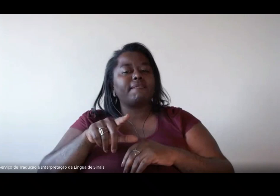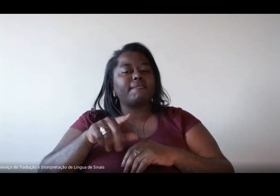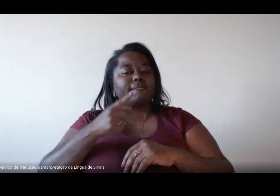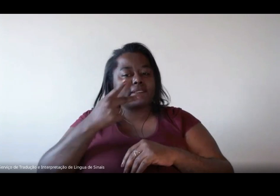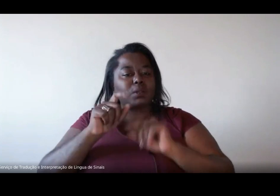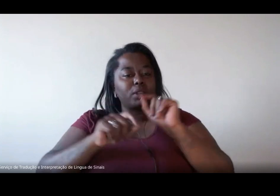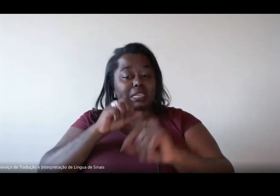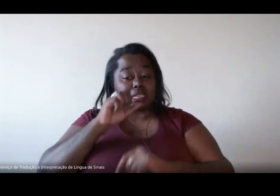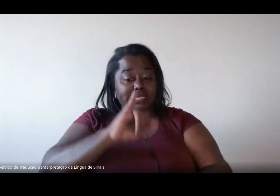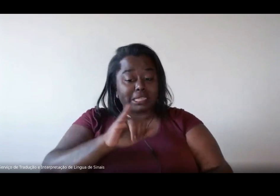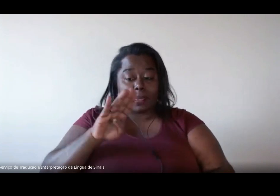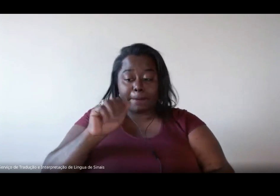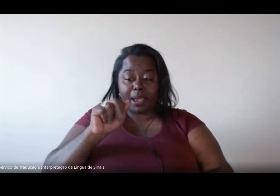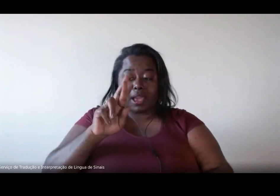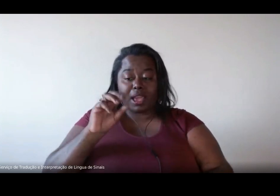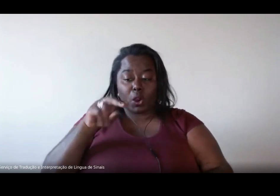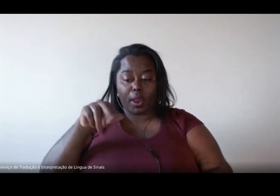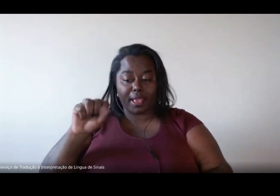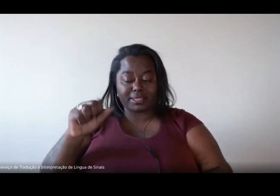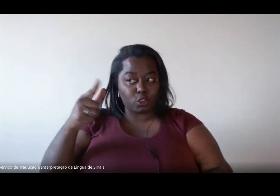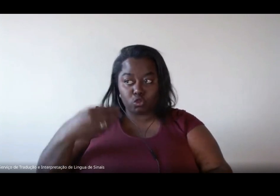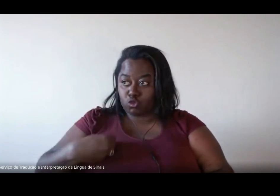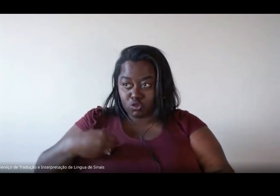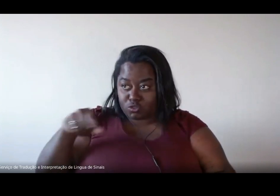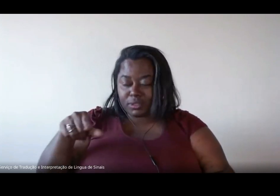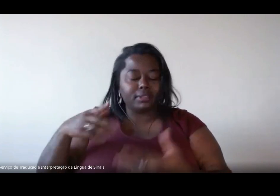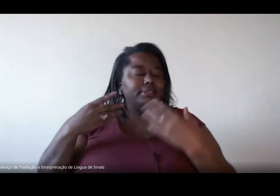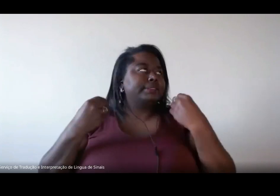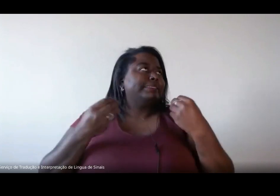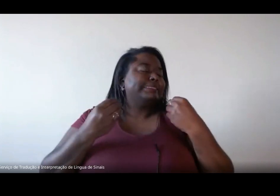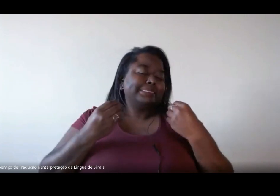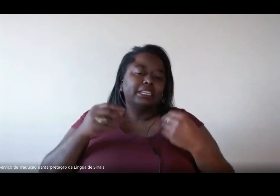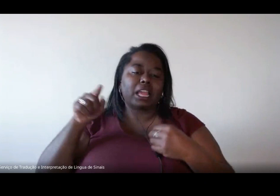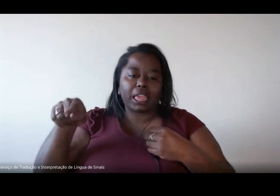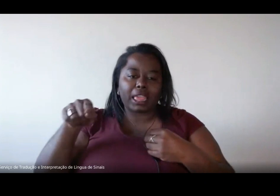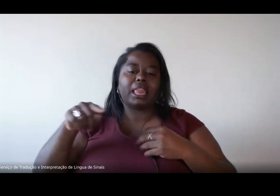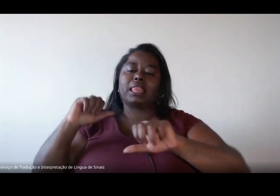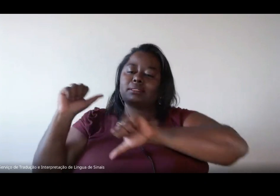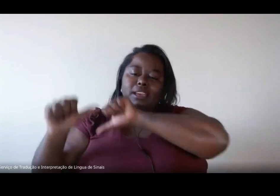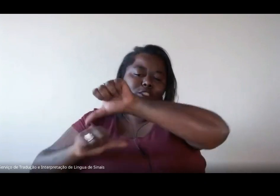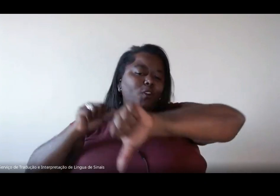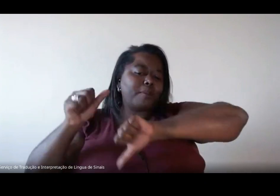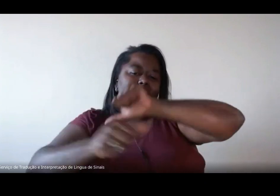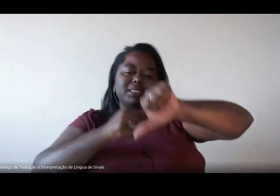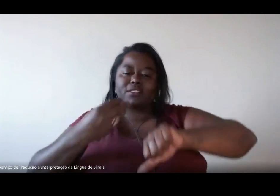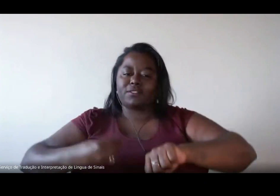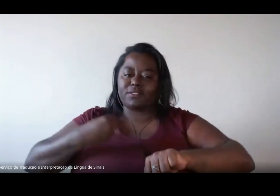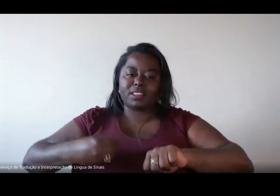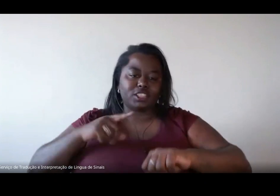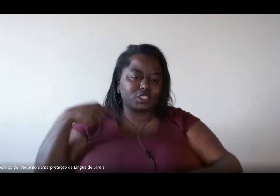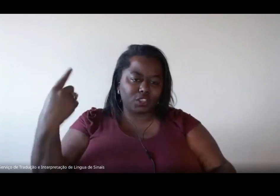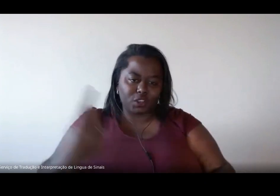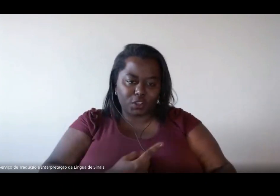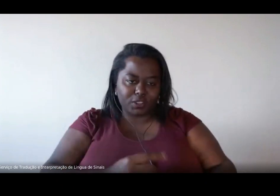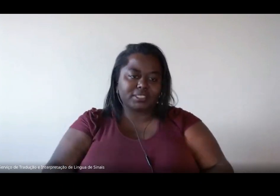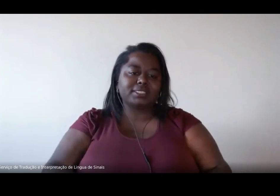coisa que a senhora disse, que é se não fosse o Baronas na nossa vida, né? Então, ele é um grande modificador, um agente de